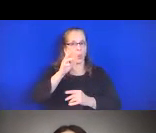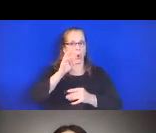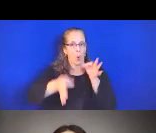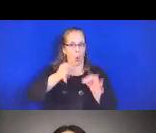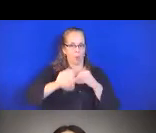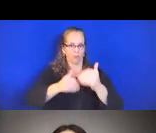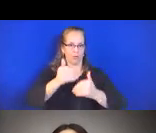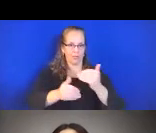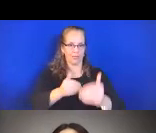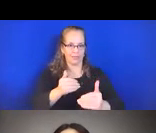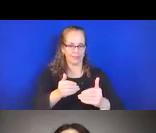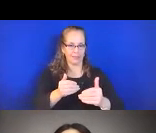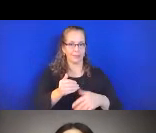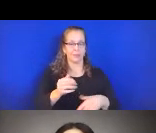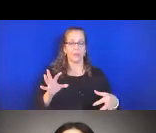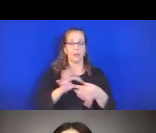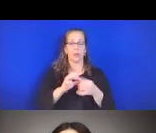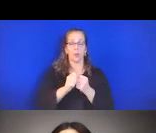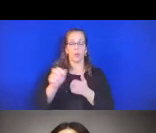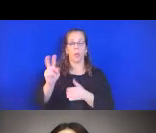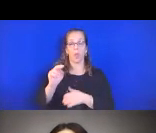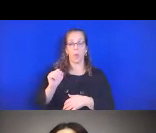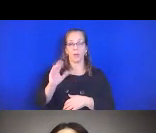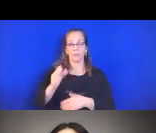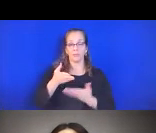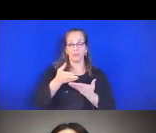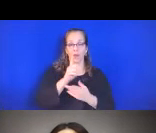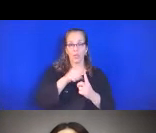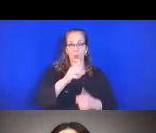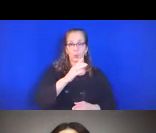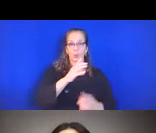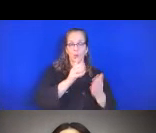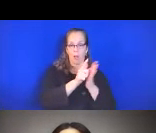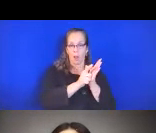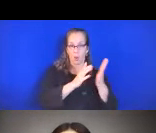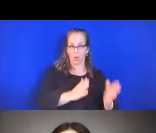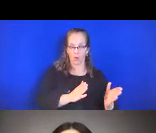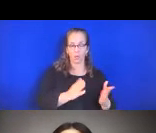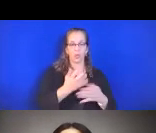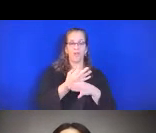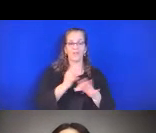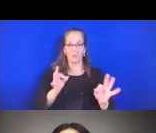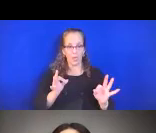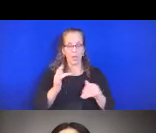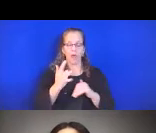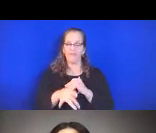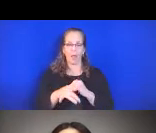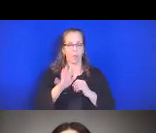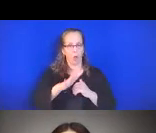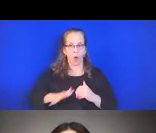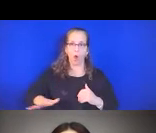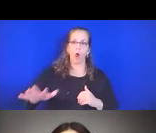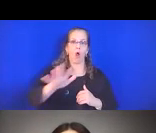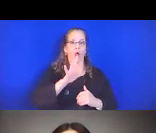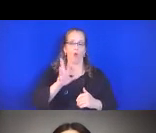Under New York City's Right to Counsel RTC law, legal services are free. 在这个根据纽约市的这个法律